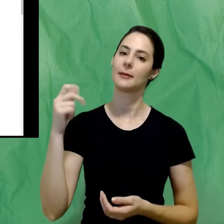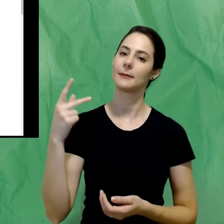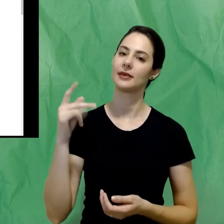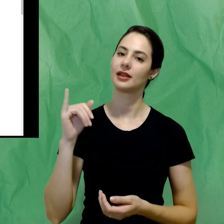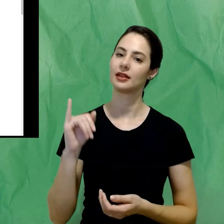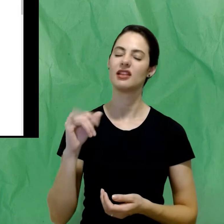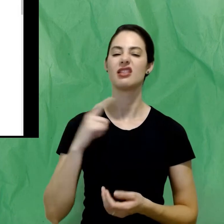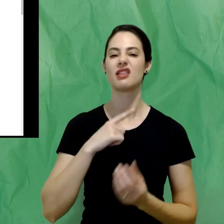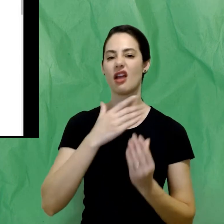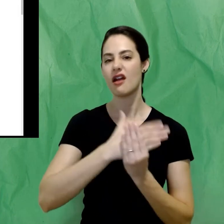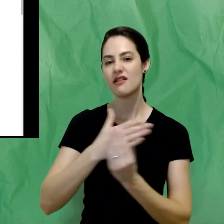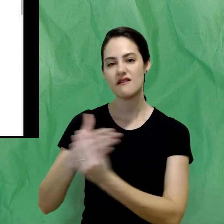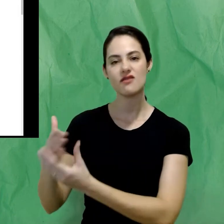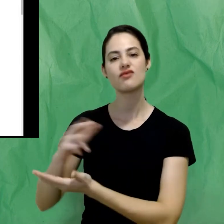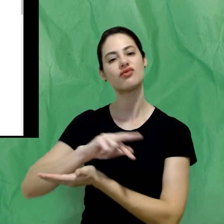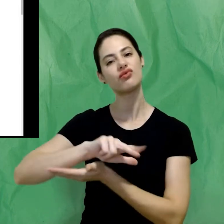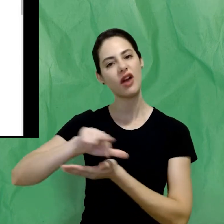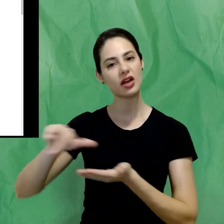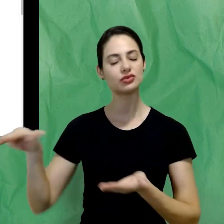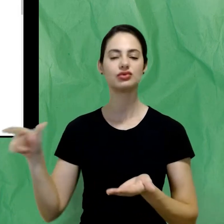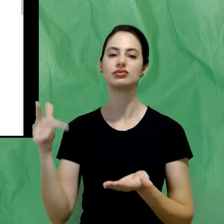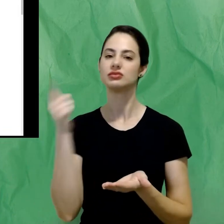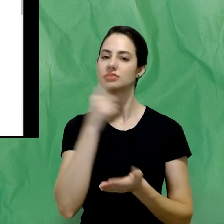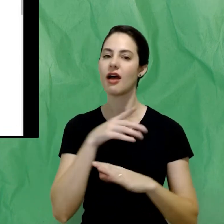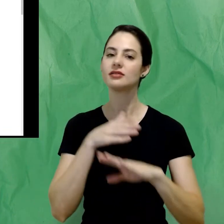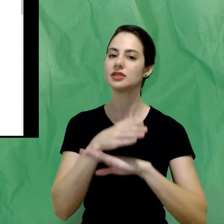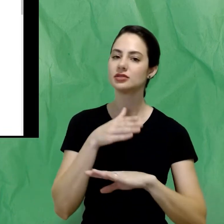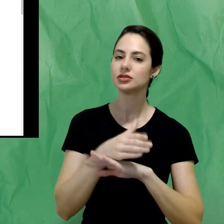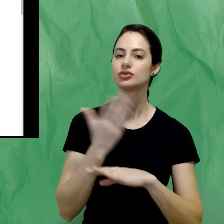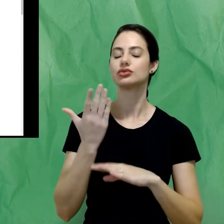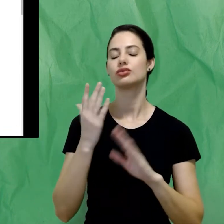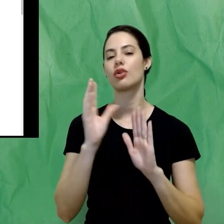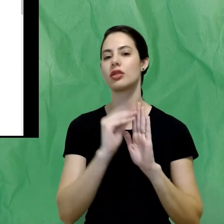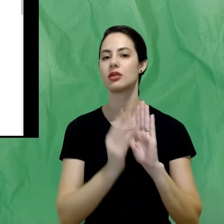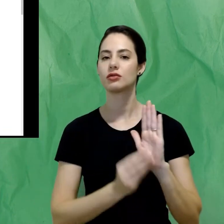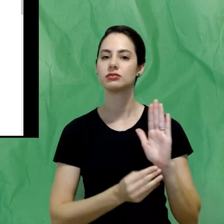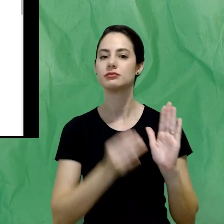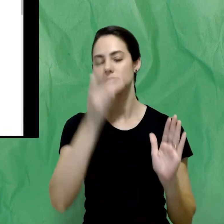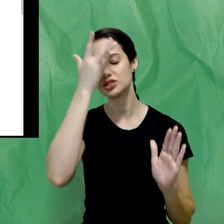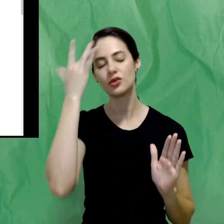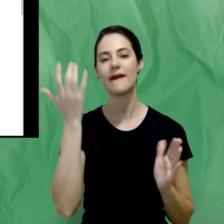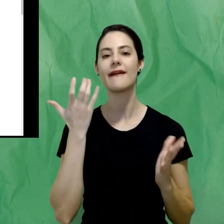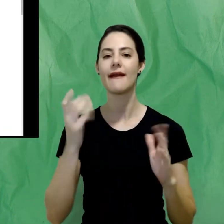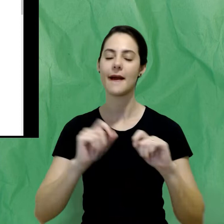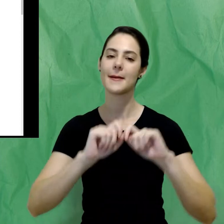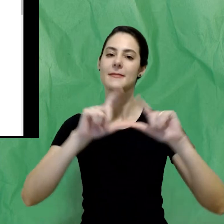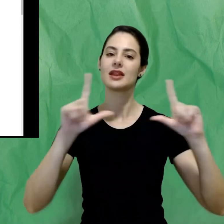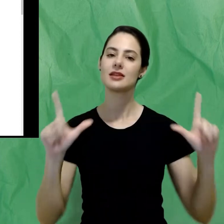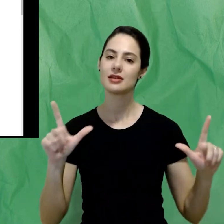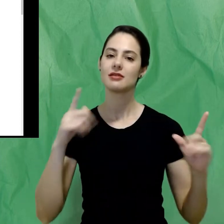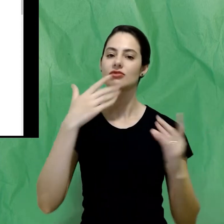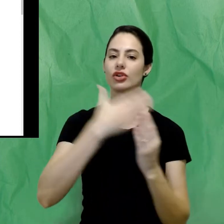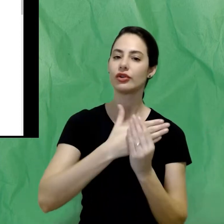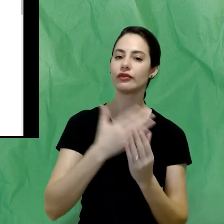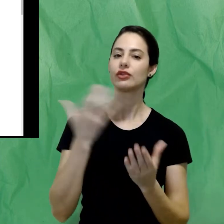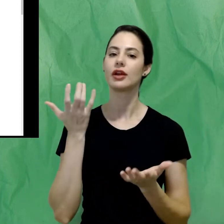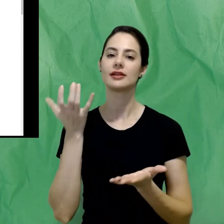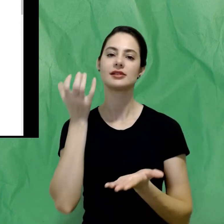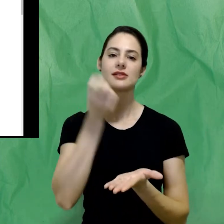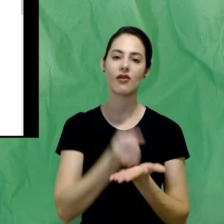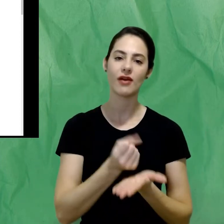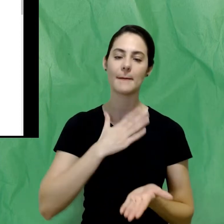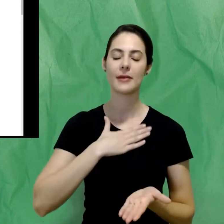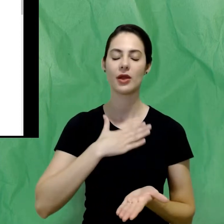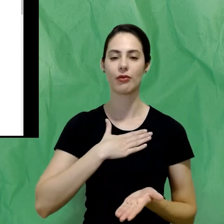acesso a arquivos e conteúdos deles sempre que o usuário quiser, por exemplo, abrir um arquivo ou salvar um conteúdo na